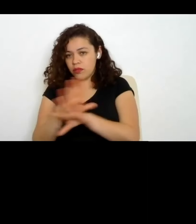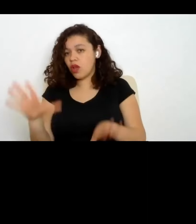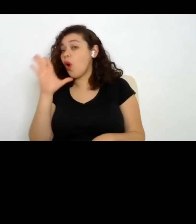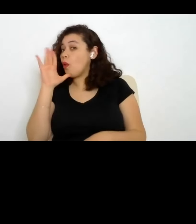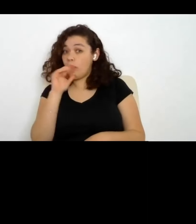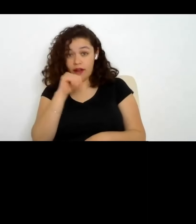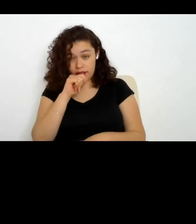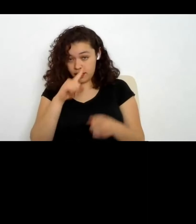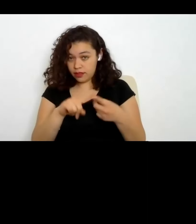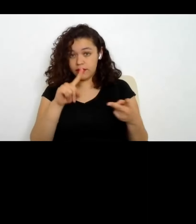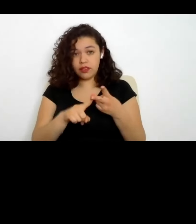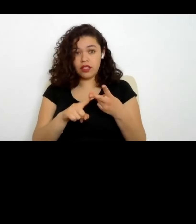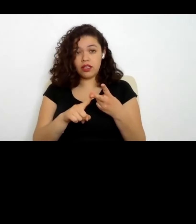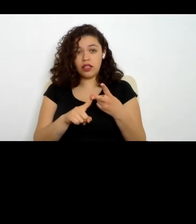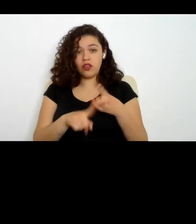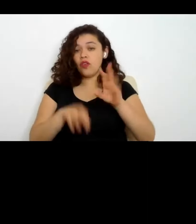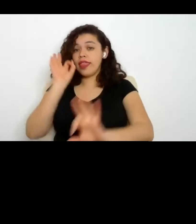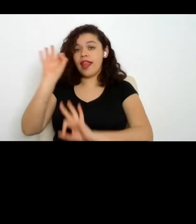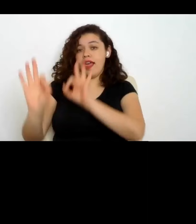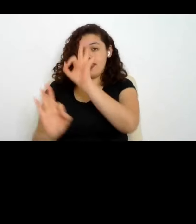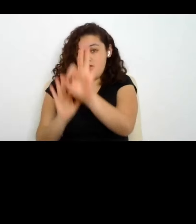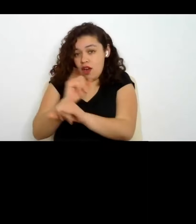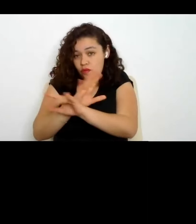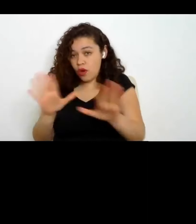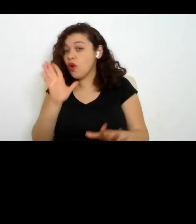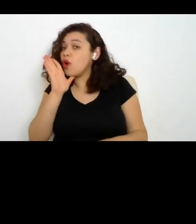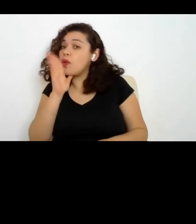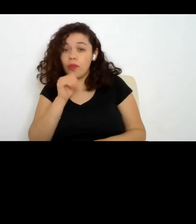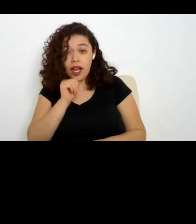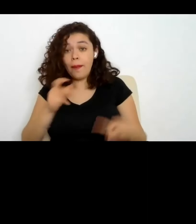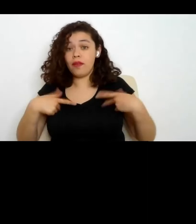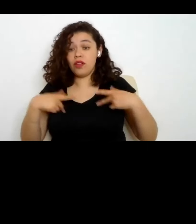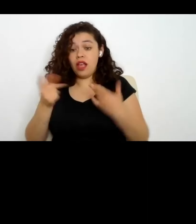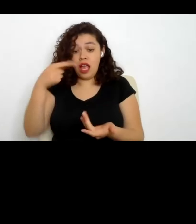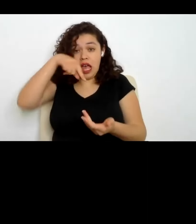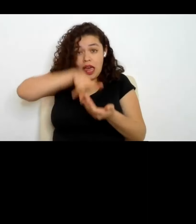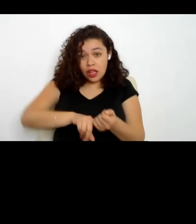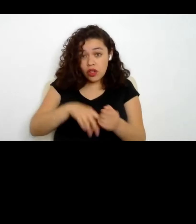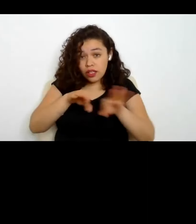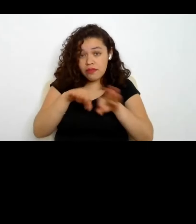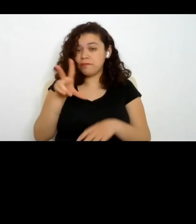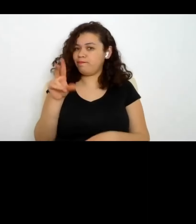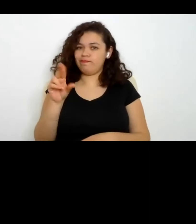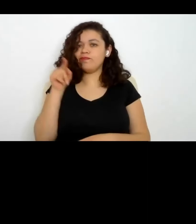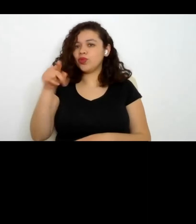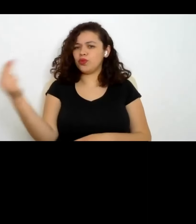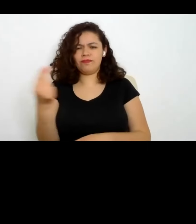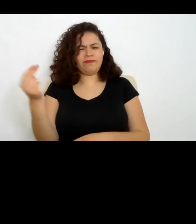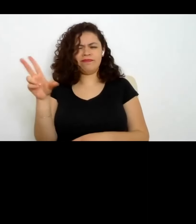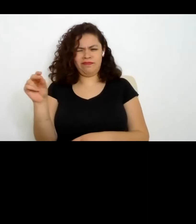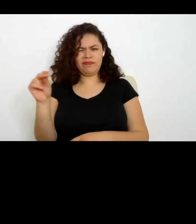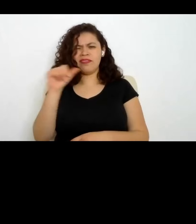tú ya no les puedes dar tratamiento a esos datos porque esa persona ya no trabaja contigo. Entonces ya no los necesitas